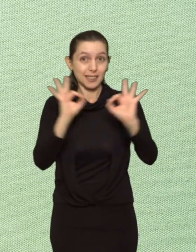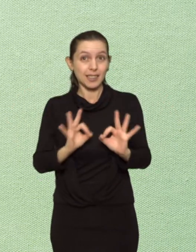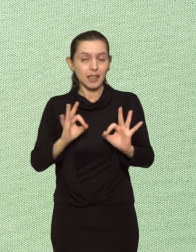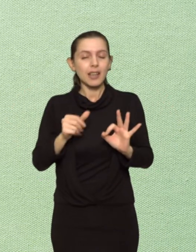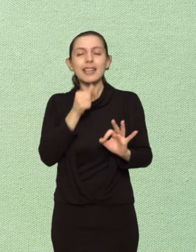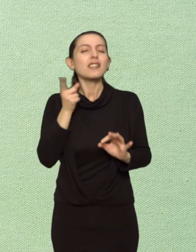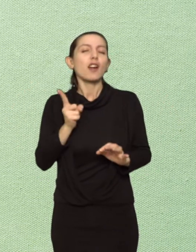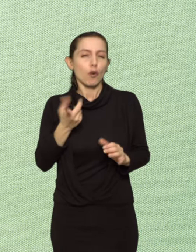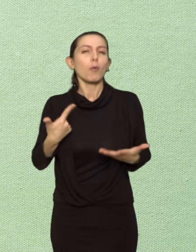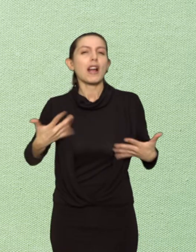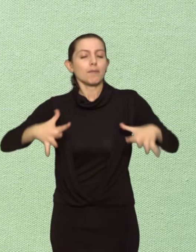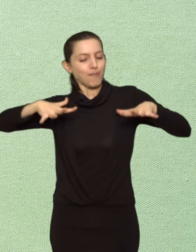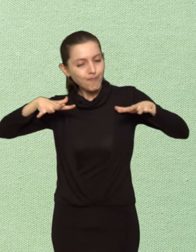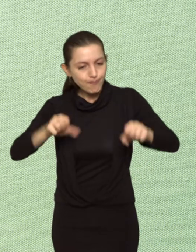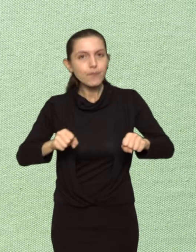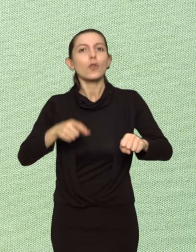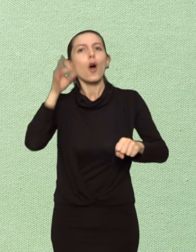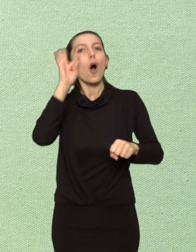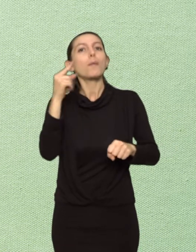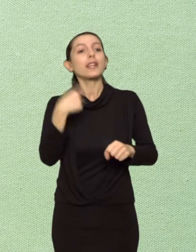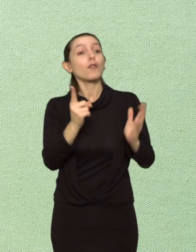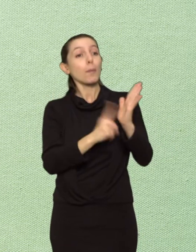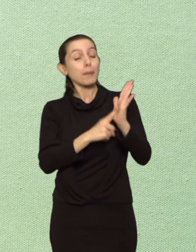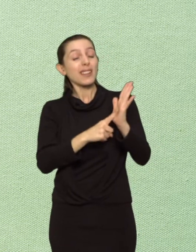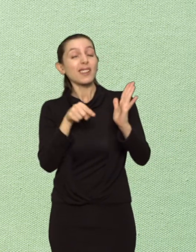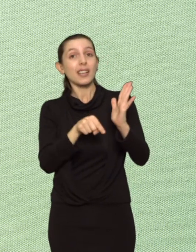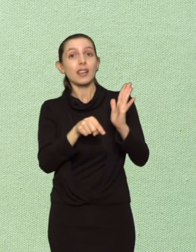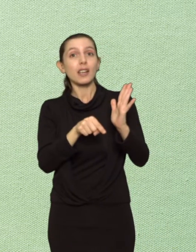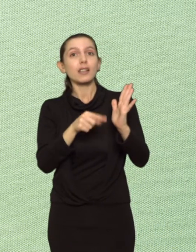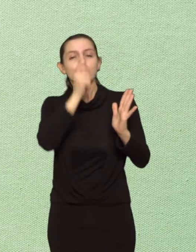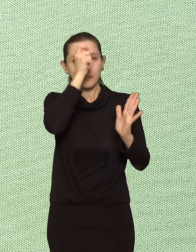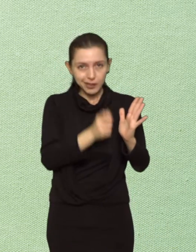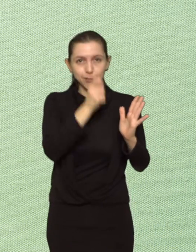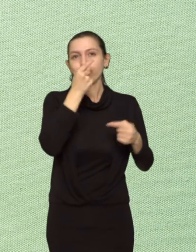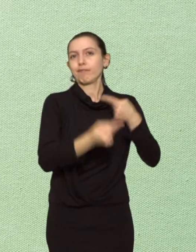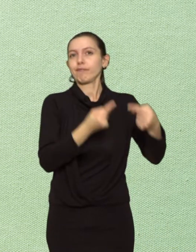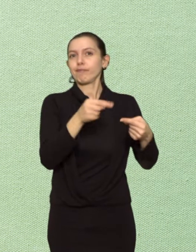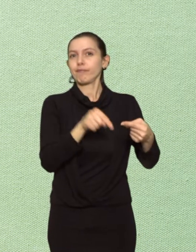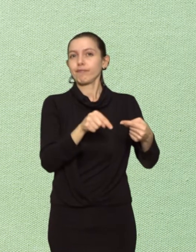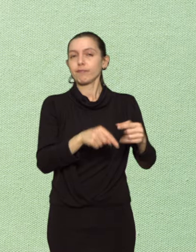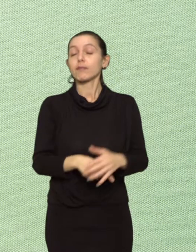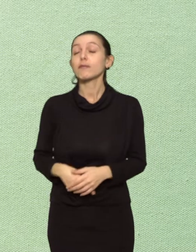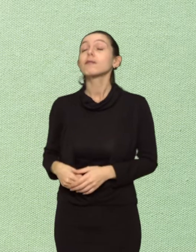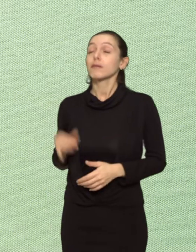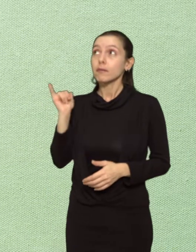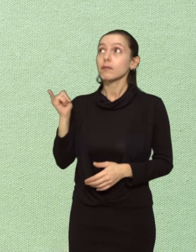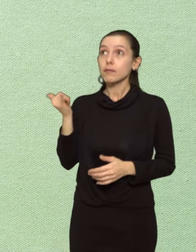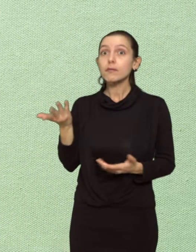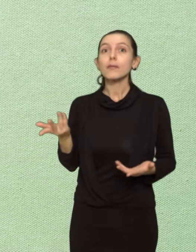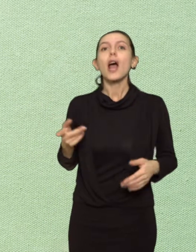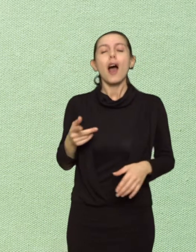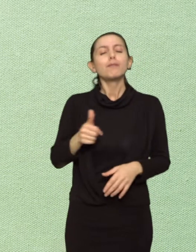da impegnarsi perché quei diritti vengano rispettati in tutto il mondo. Certo. E